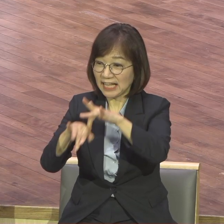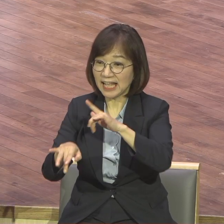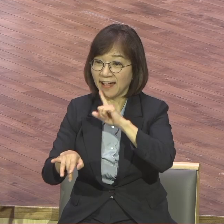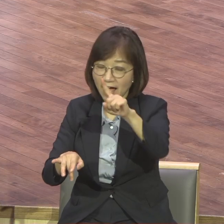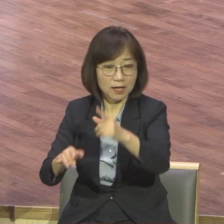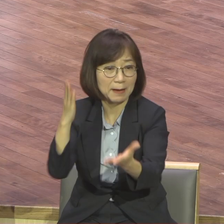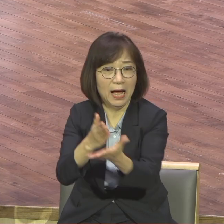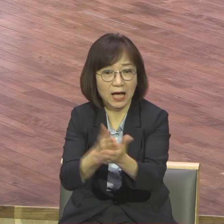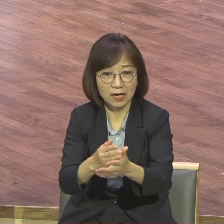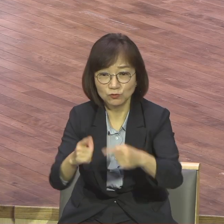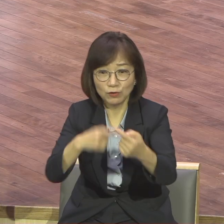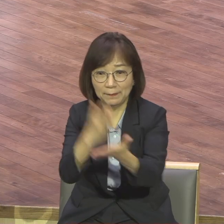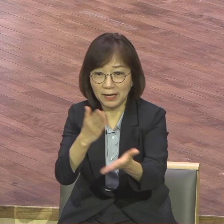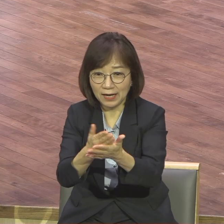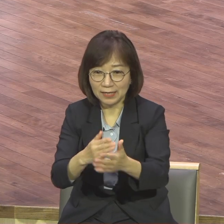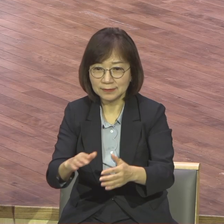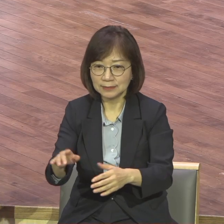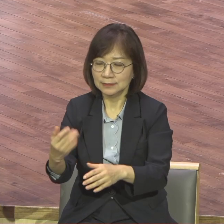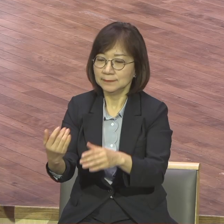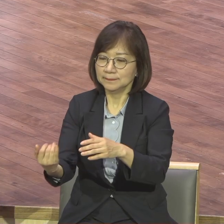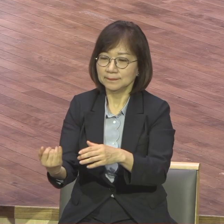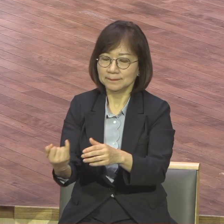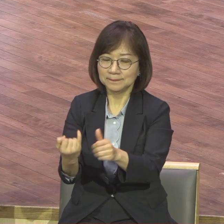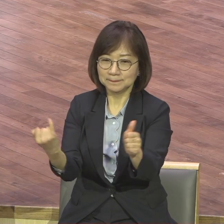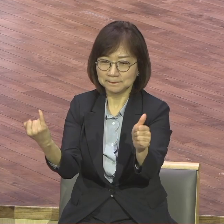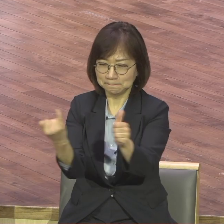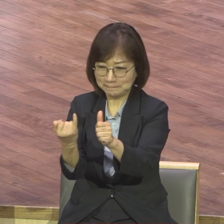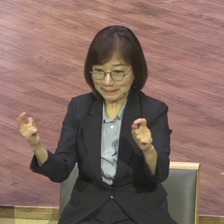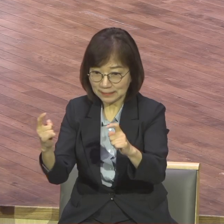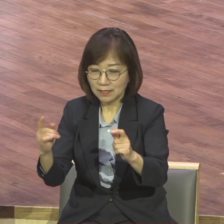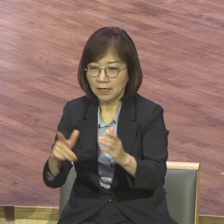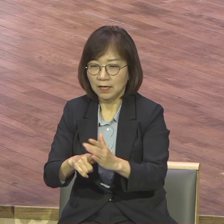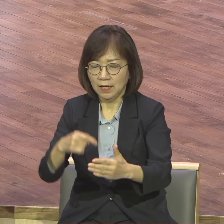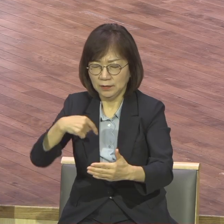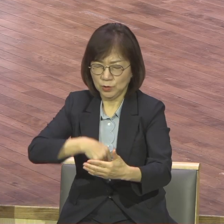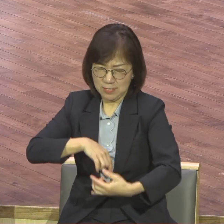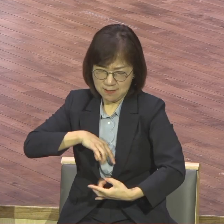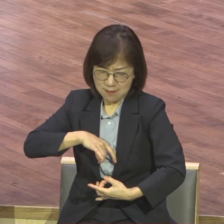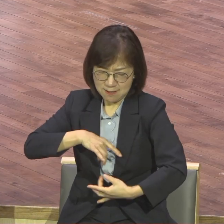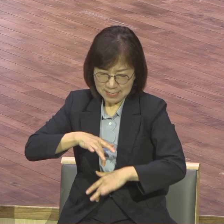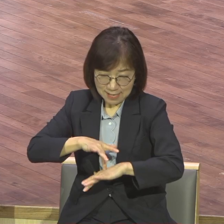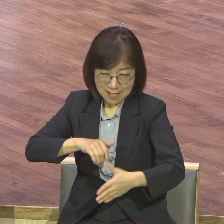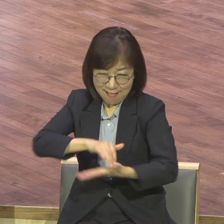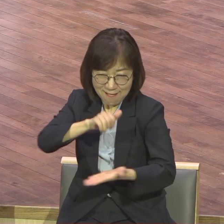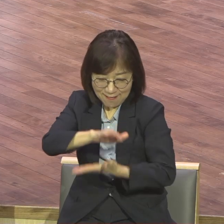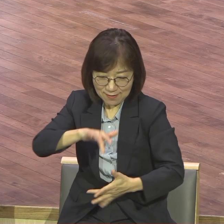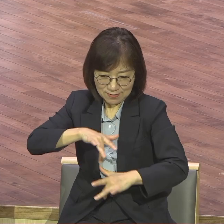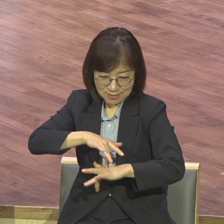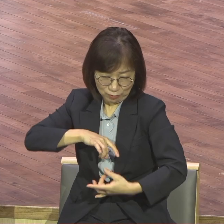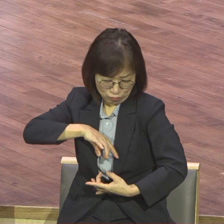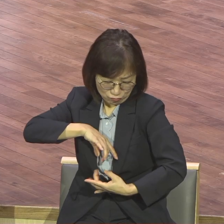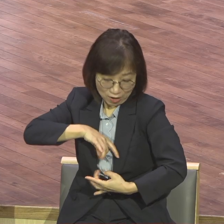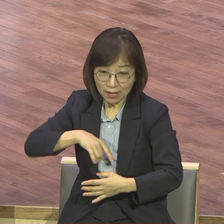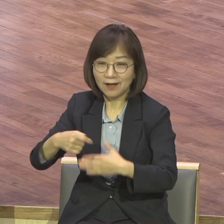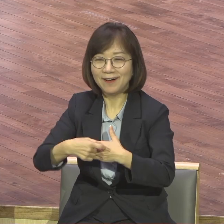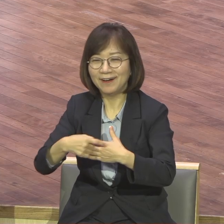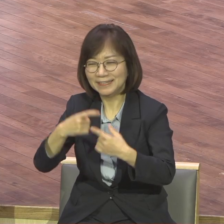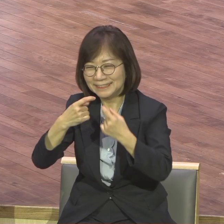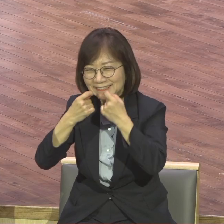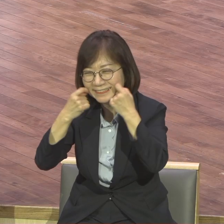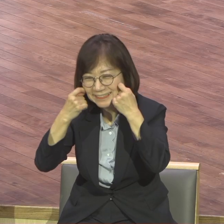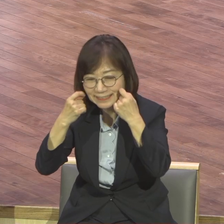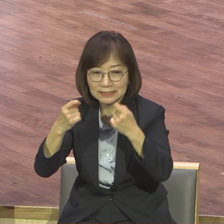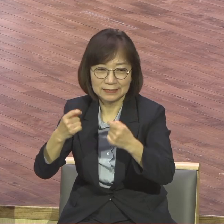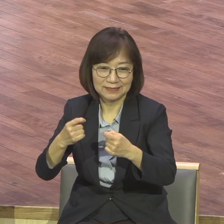나니까 내가 사탄이냐 이래 나오잖아요. 그러니까 속으로 하면서 이러면 싸움 돼요 안 돼요? 안 되지.